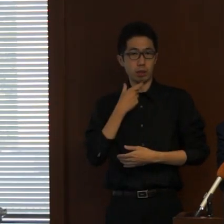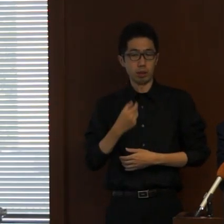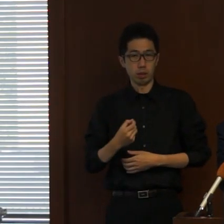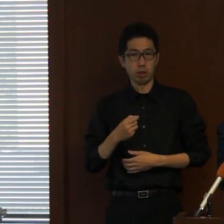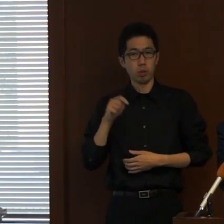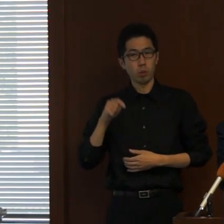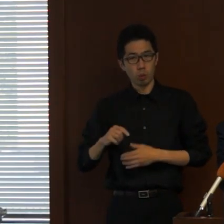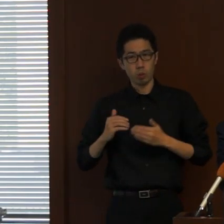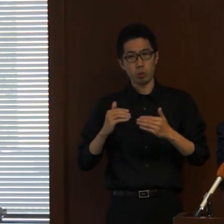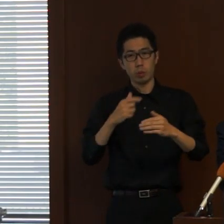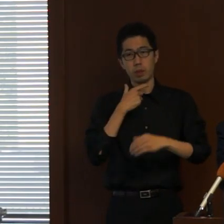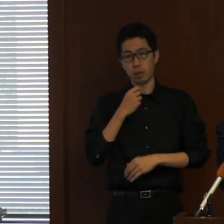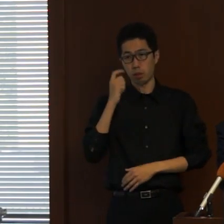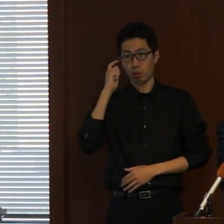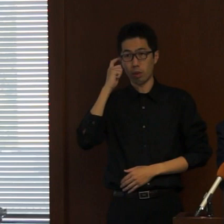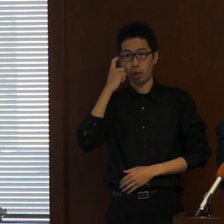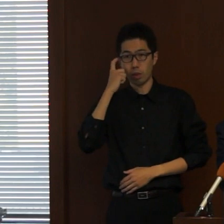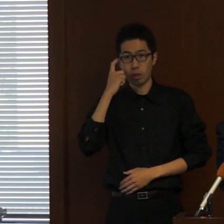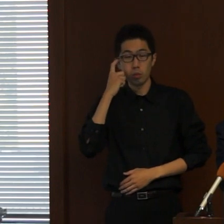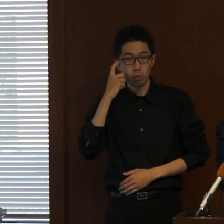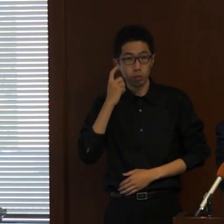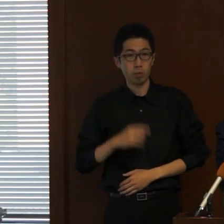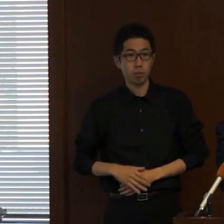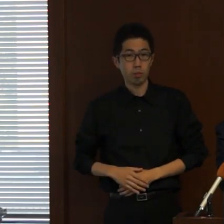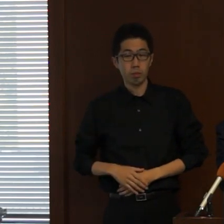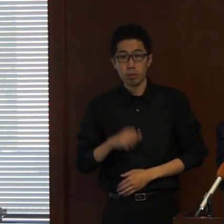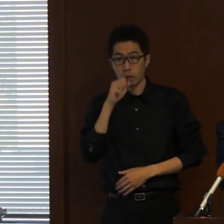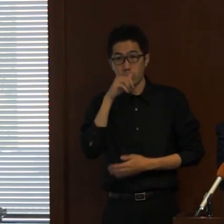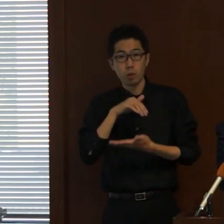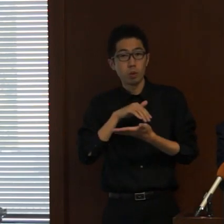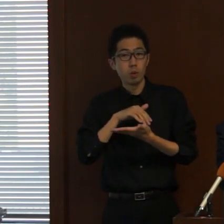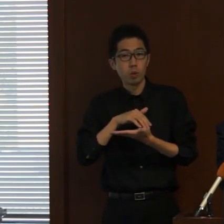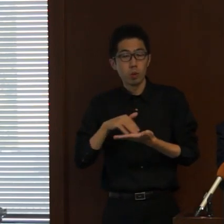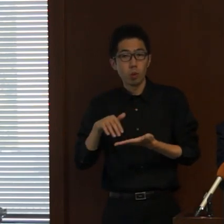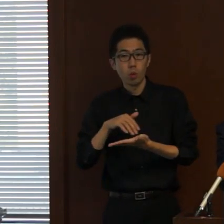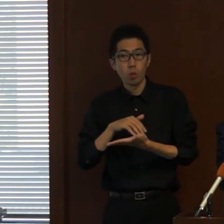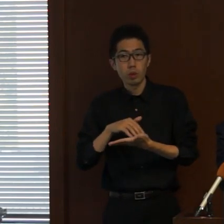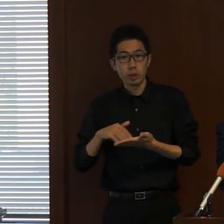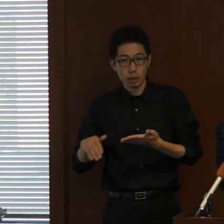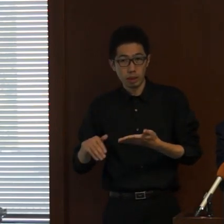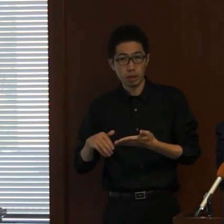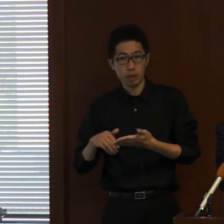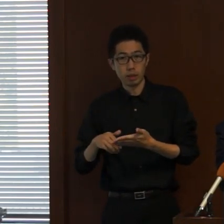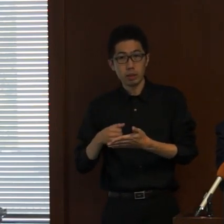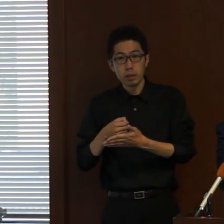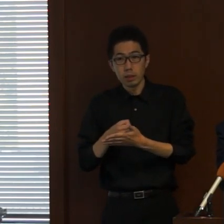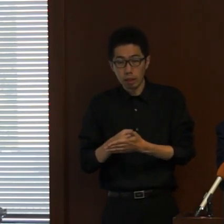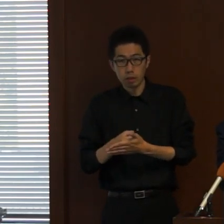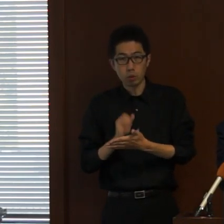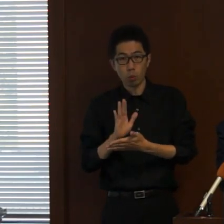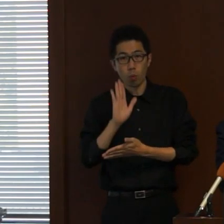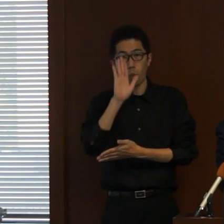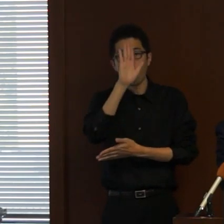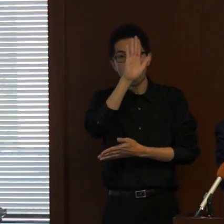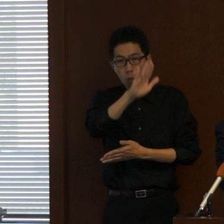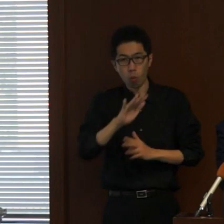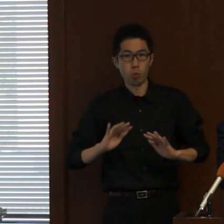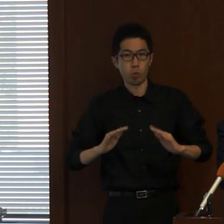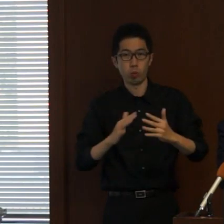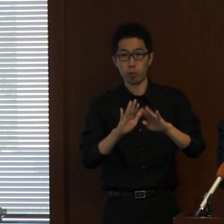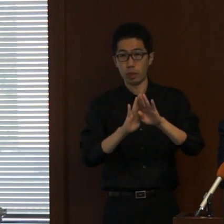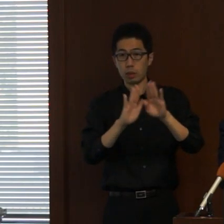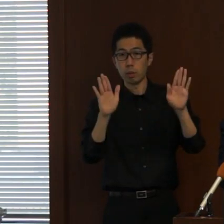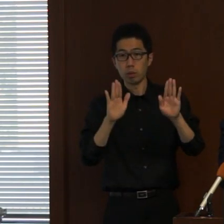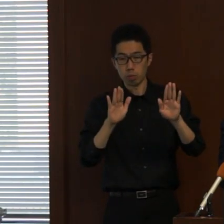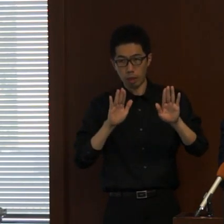ではないかと思っています。もちろん予算議決後になるわけですけれども、こういう今日提案させてい